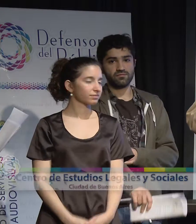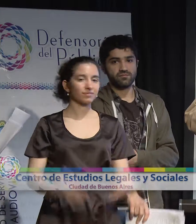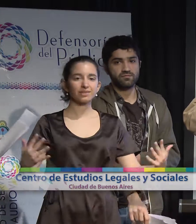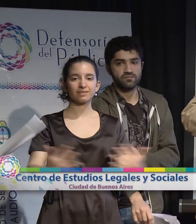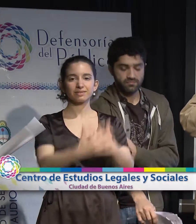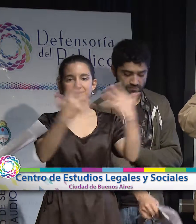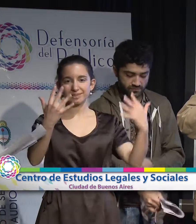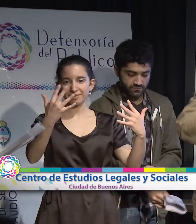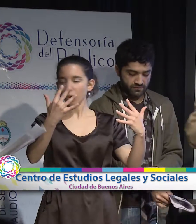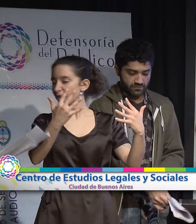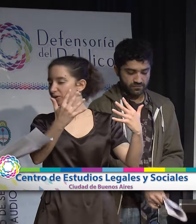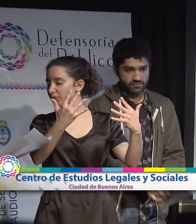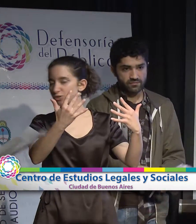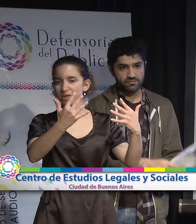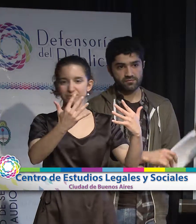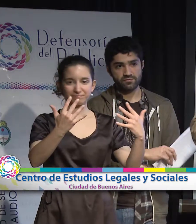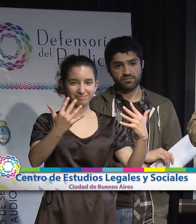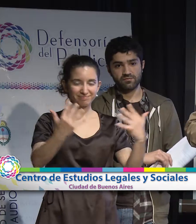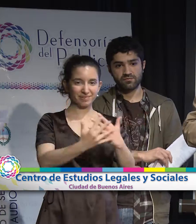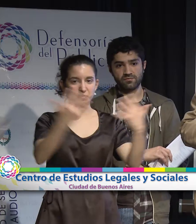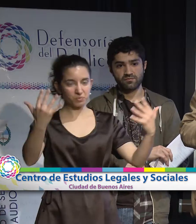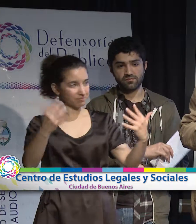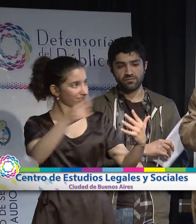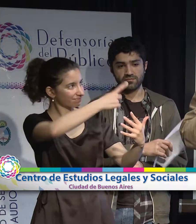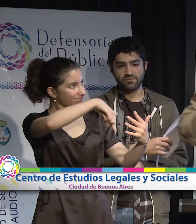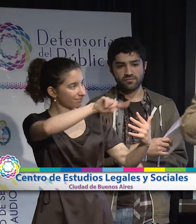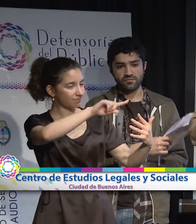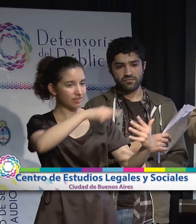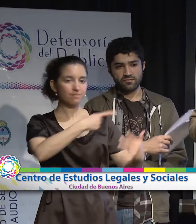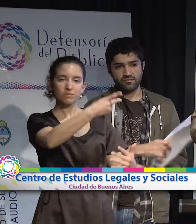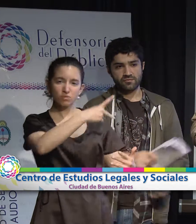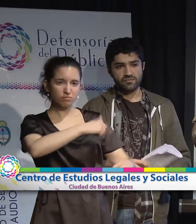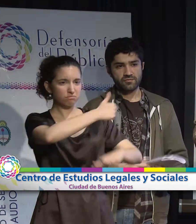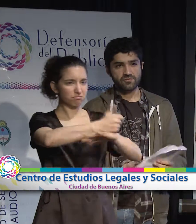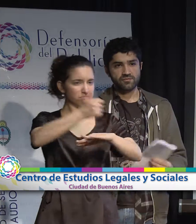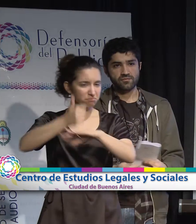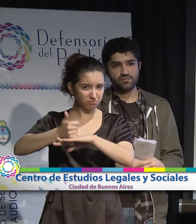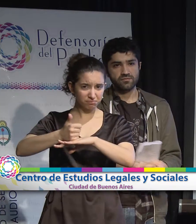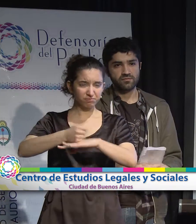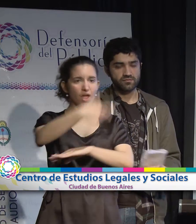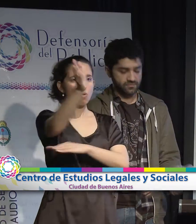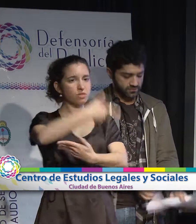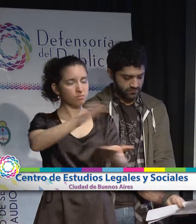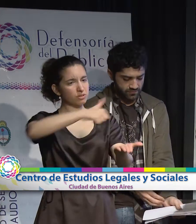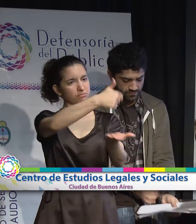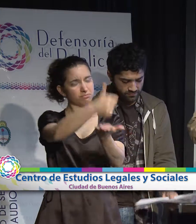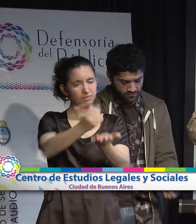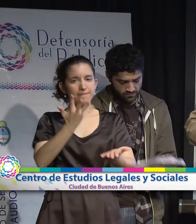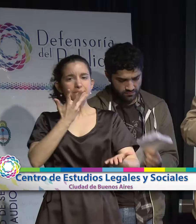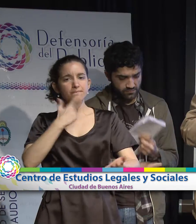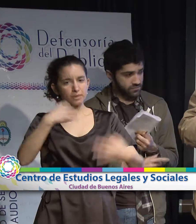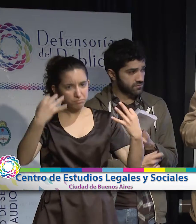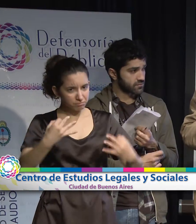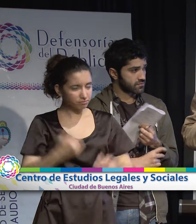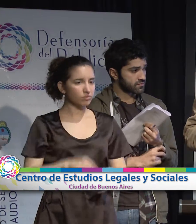Buen día. Para nosotros es un gusto participar en esta audiencia. Yo voy a